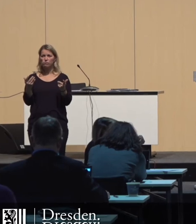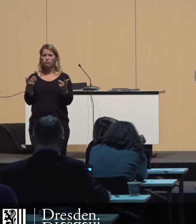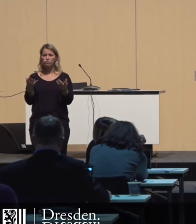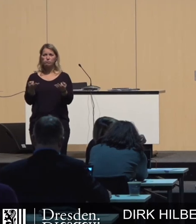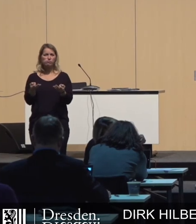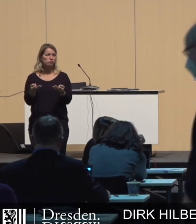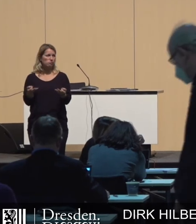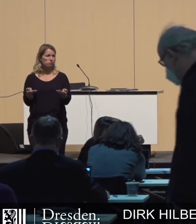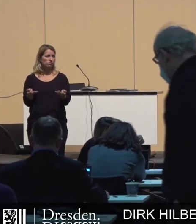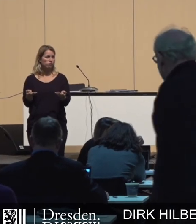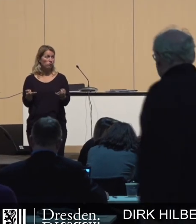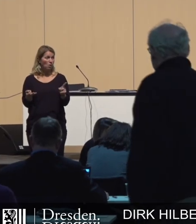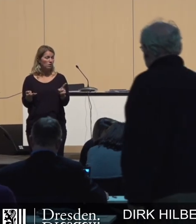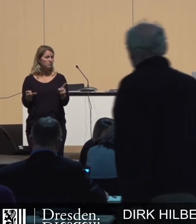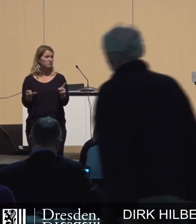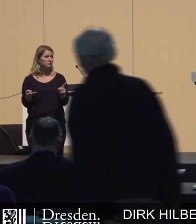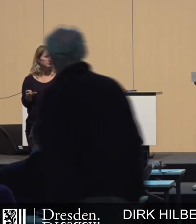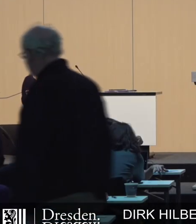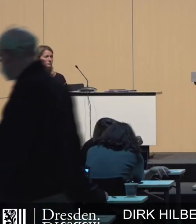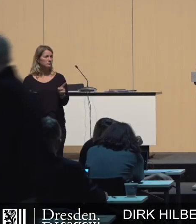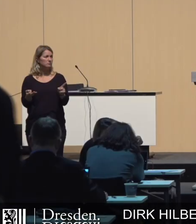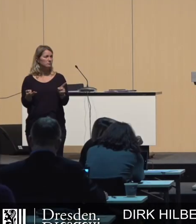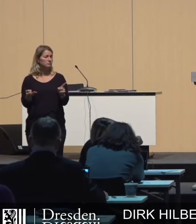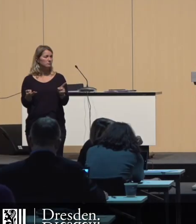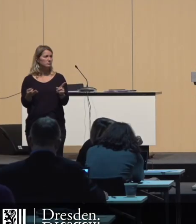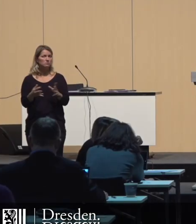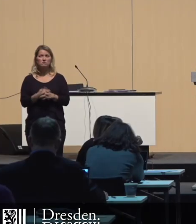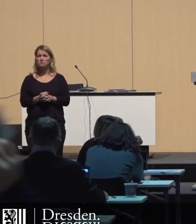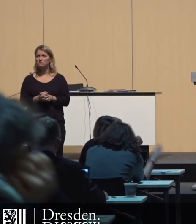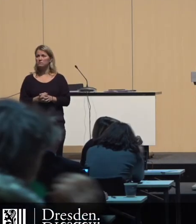nicht so. Doch, Frau Fils.